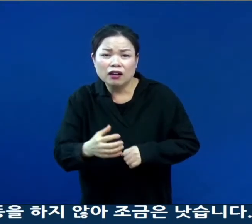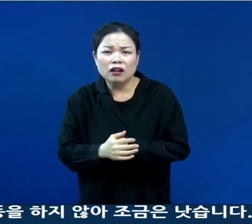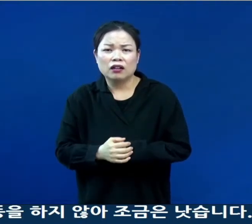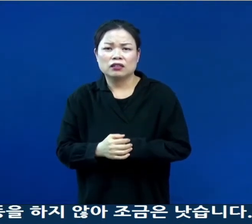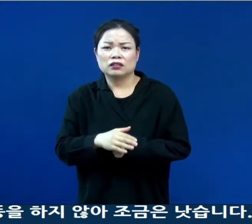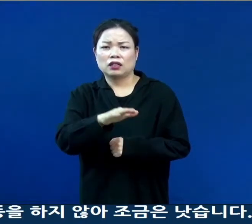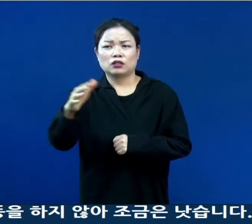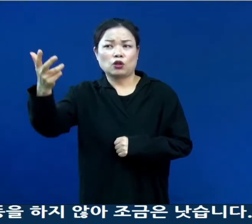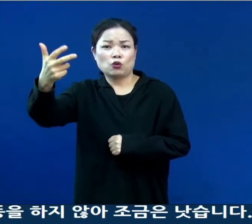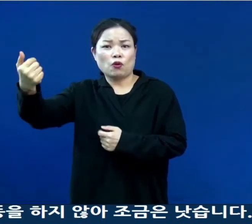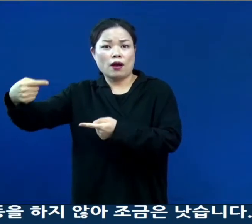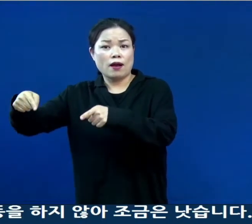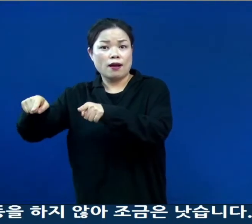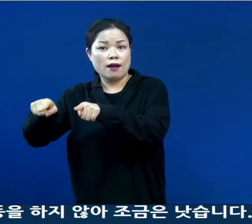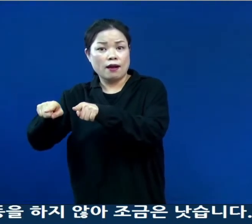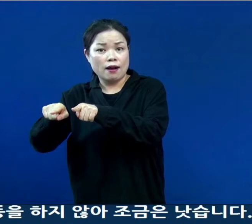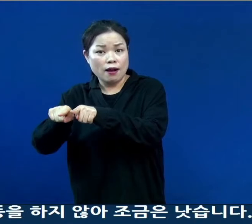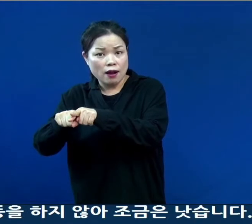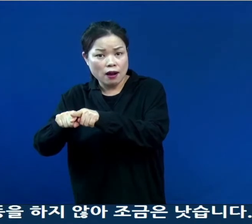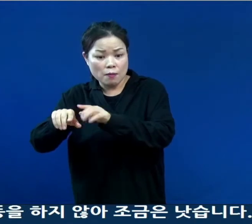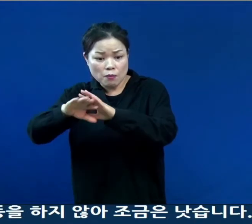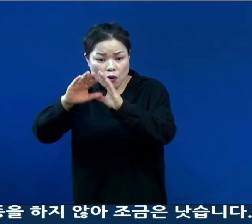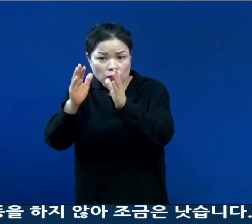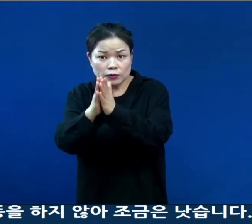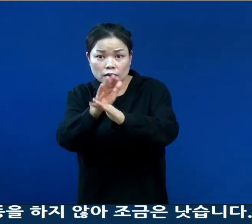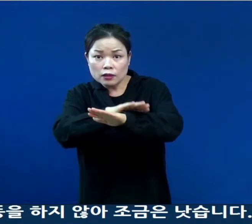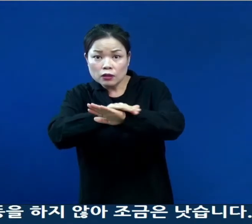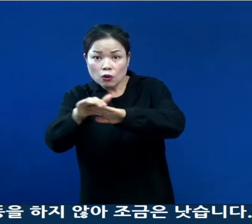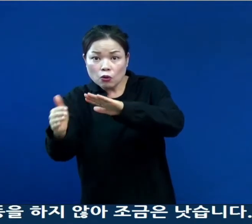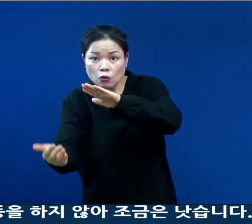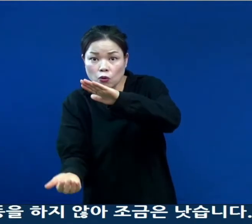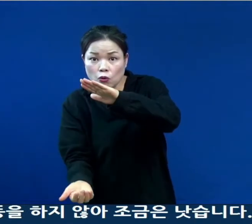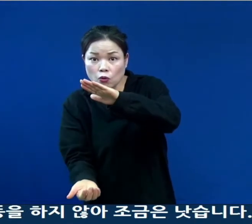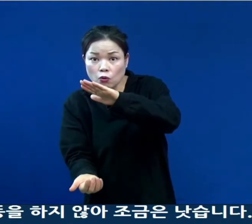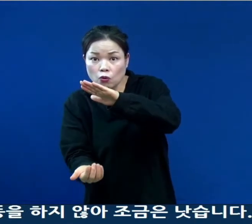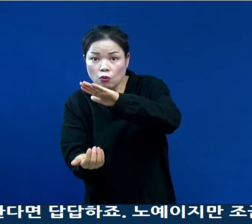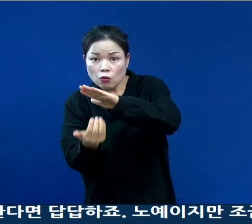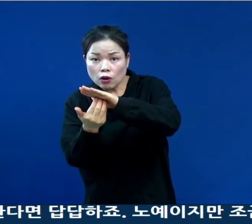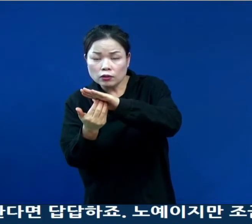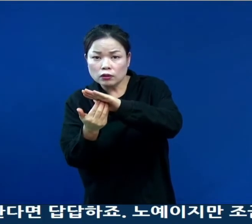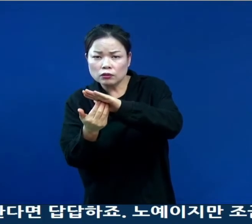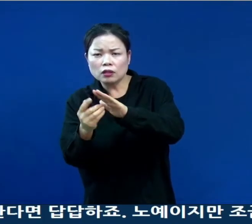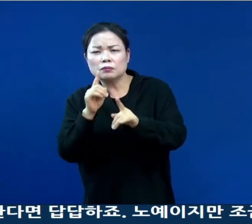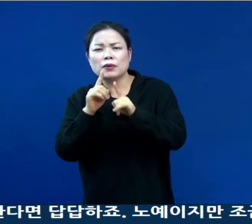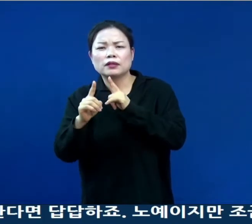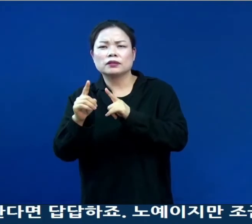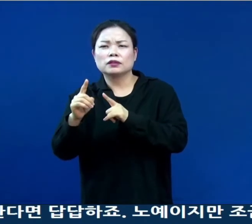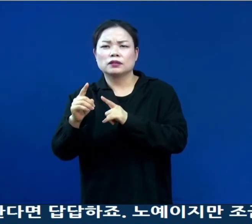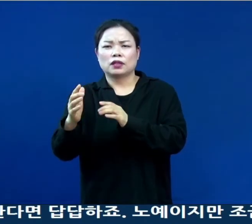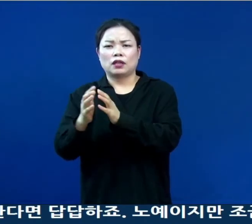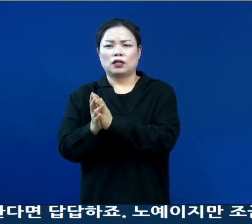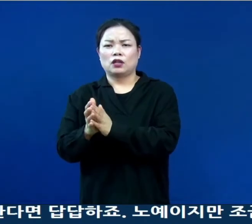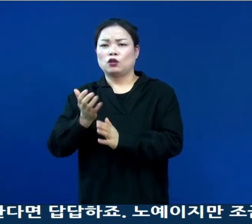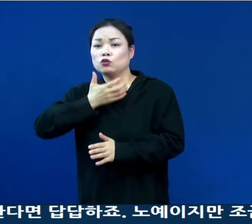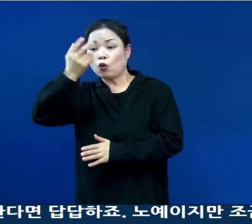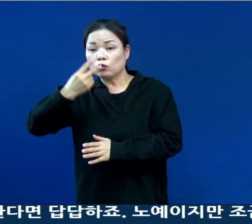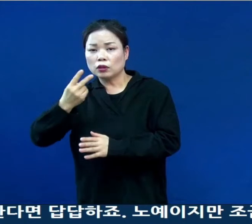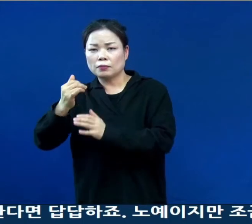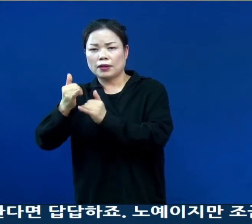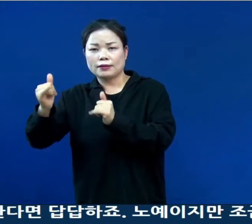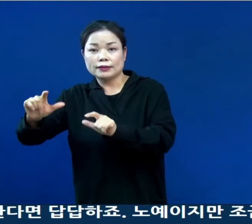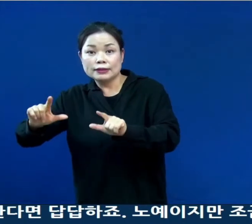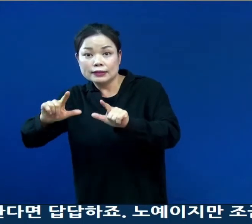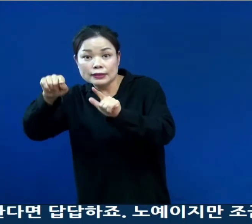그런데 여호와께서 함께 하심으로 요셉이 범사에 형통하게 하셨다는 말이 요셉의 생애에 한 번 더